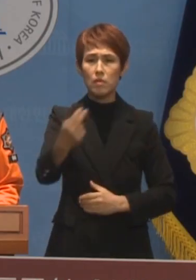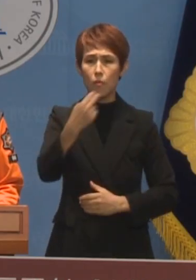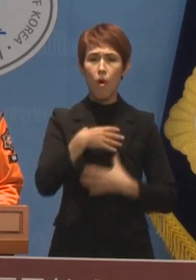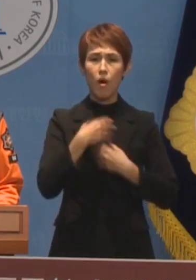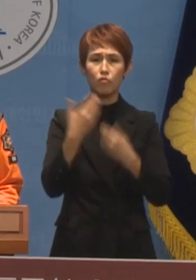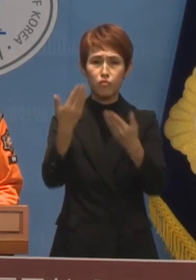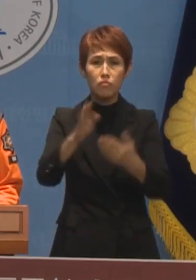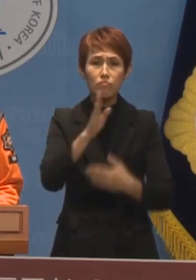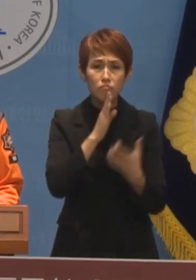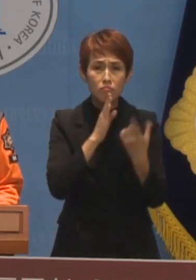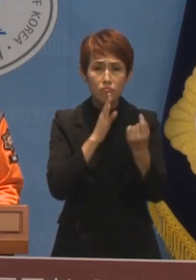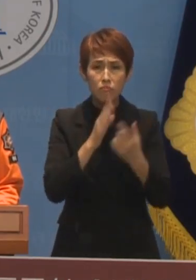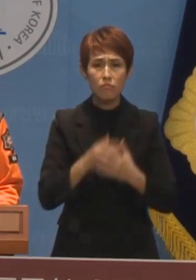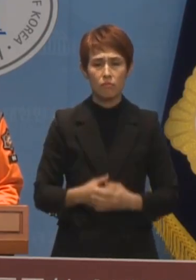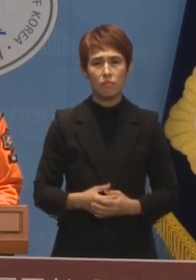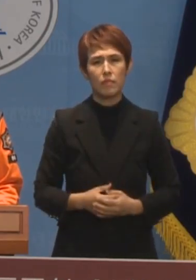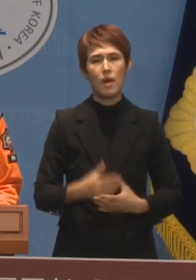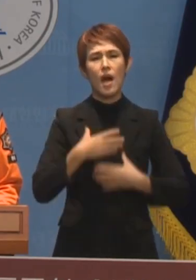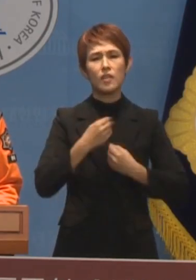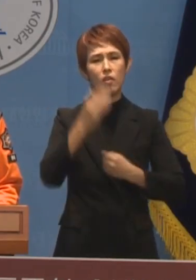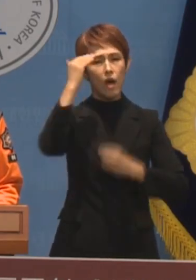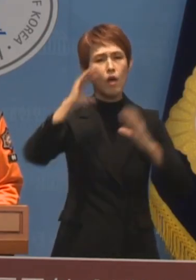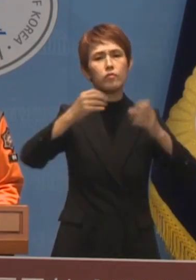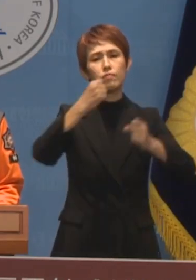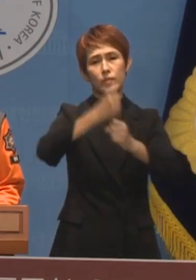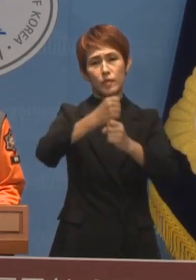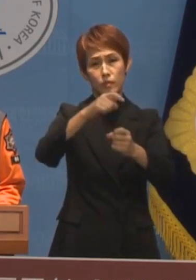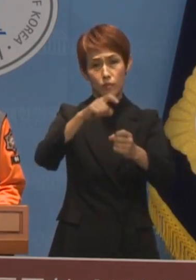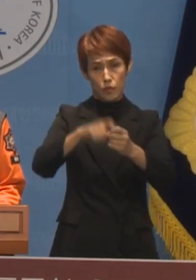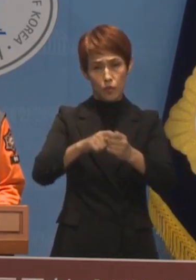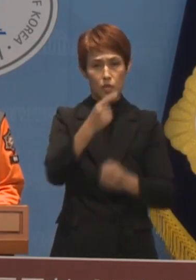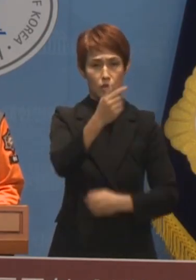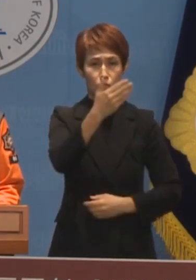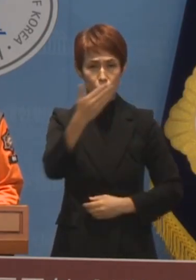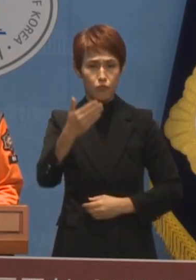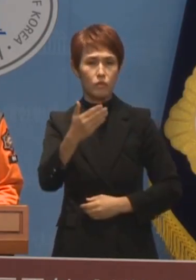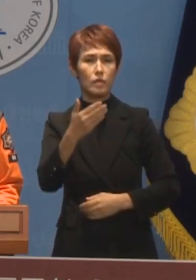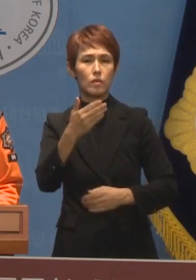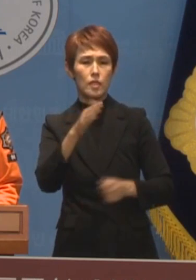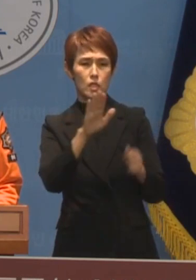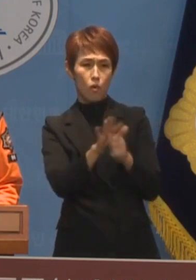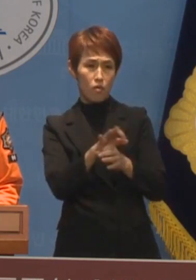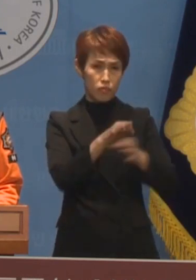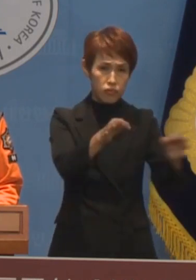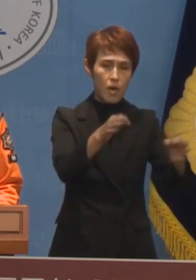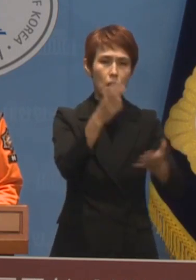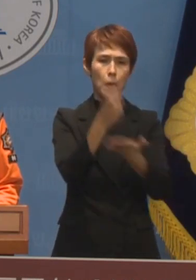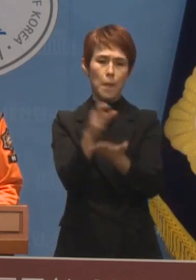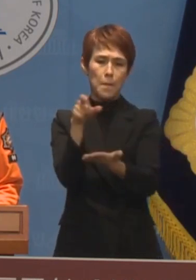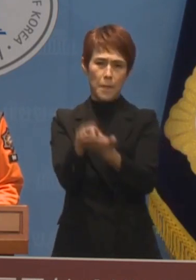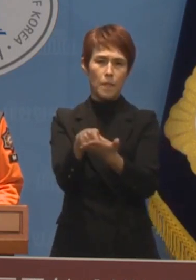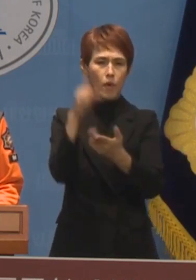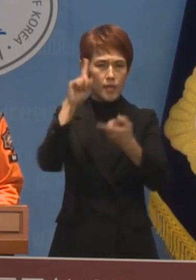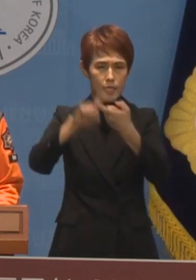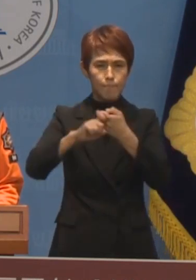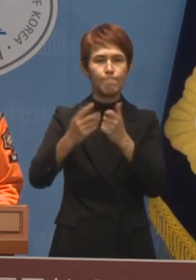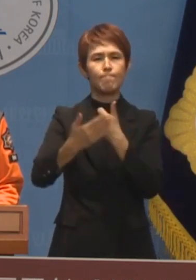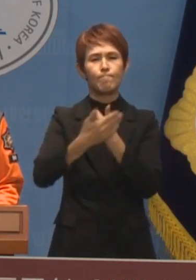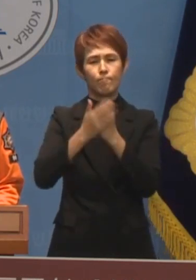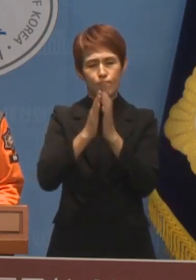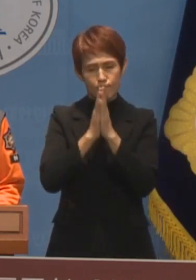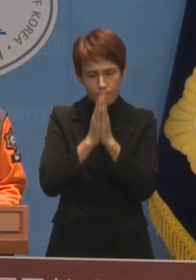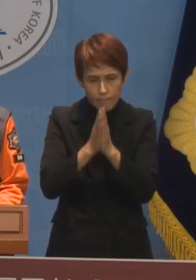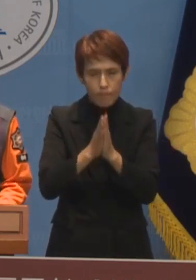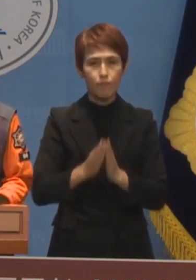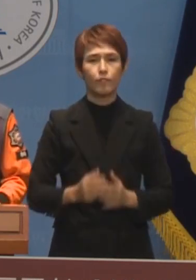계실 겁니다. 안전한 대한민국을 위해 소방안전교부세 법제화에 많은 관심과 지지를 간곡히